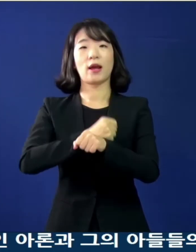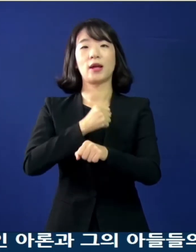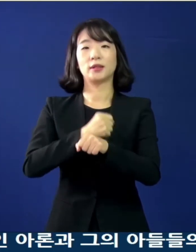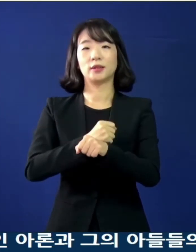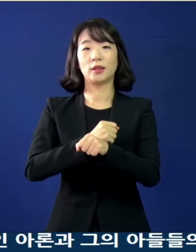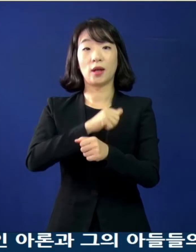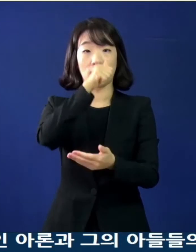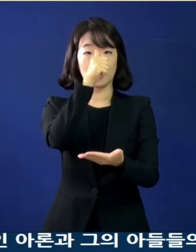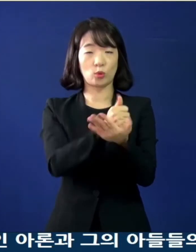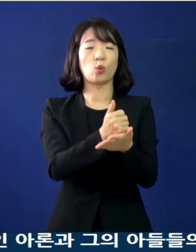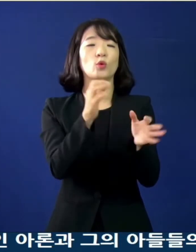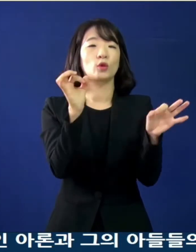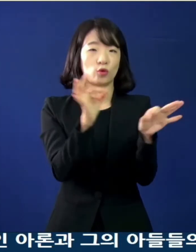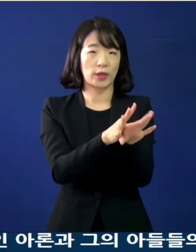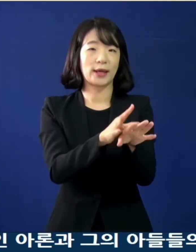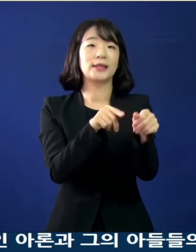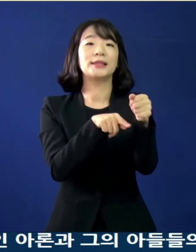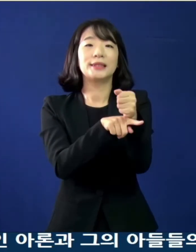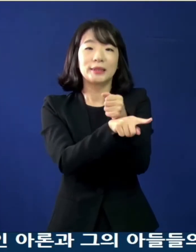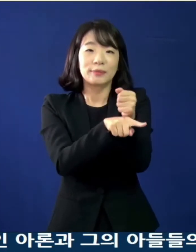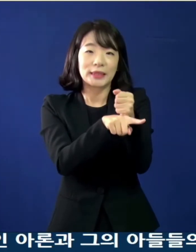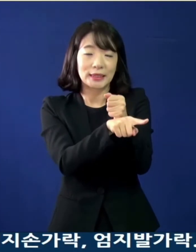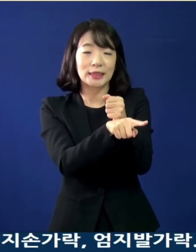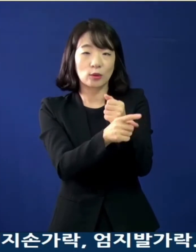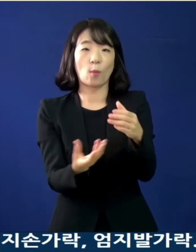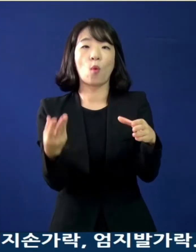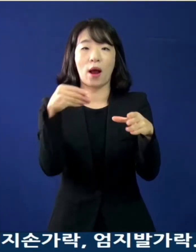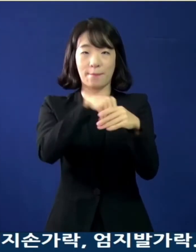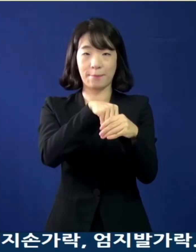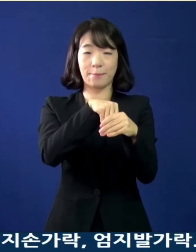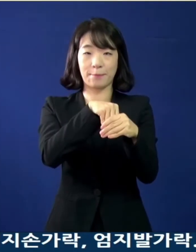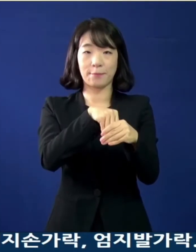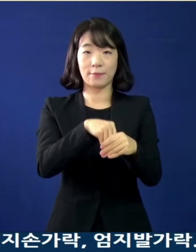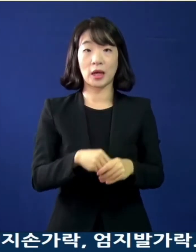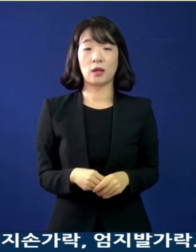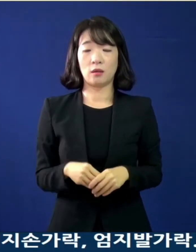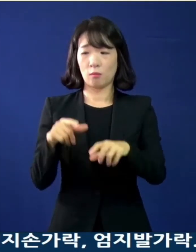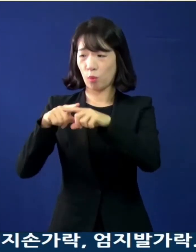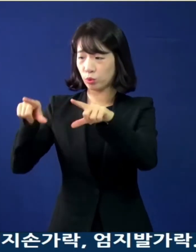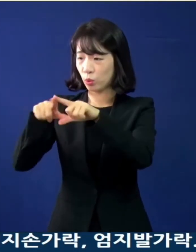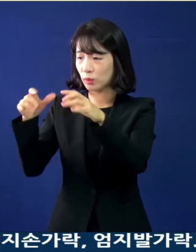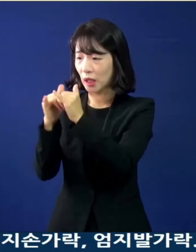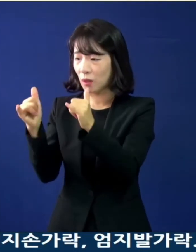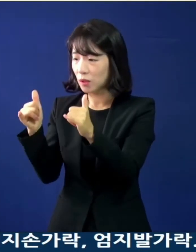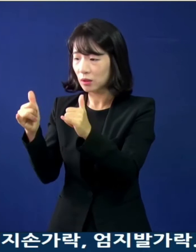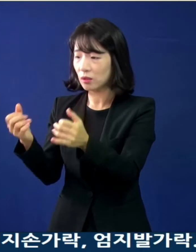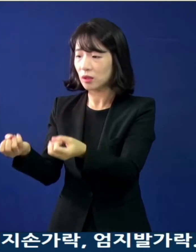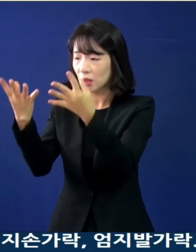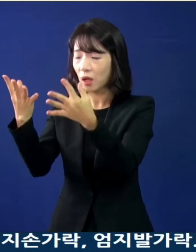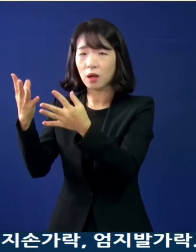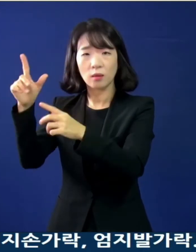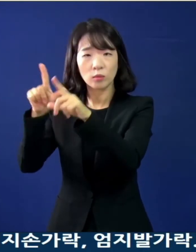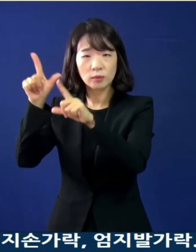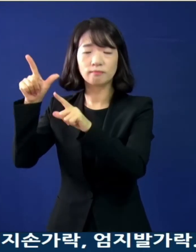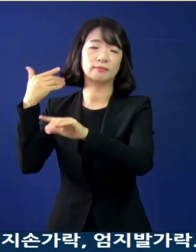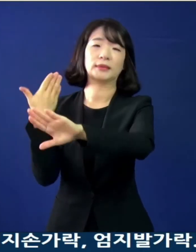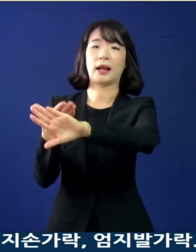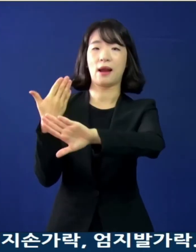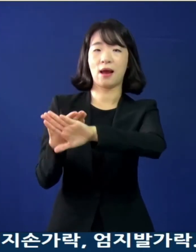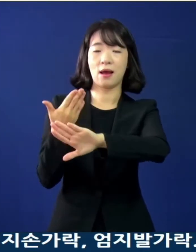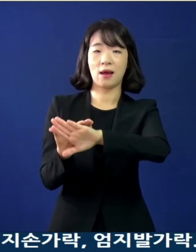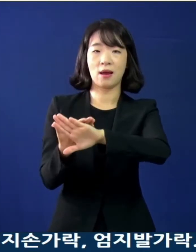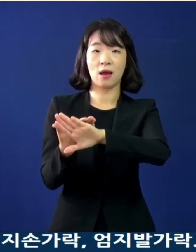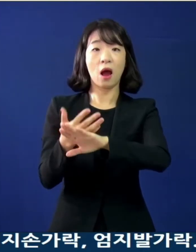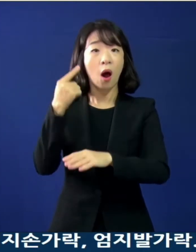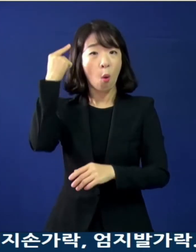속죄의 의미도 담겨 있다, 이렇게 볼 수 있겠고요. 보통 사람들에게 하지 않은 속죄의 방식이었습니다. 근데 왜